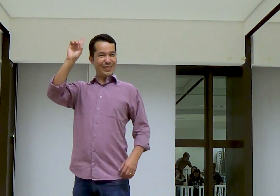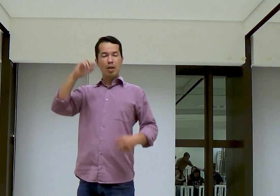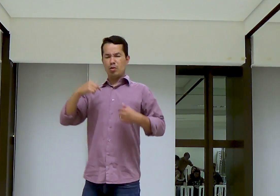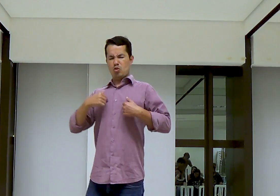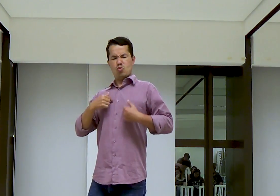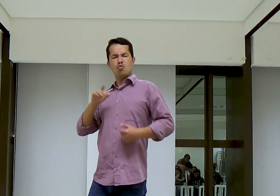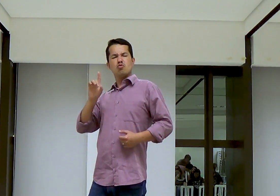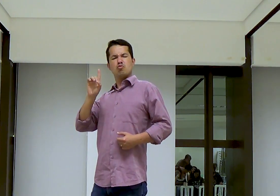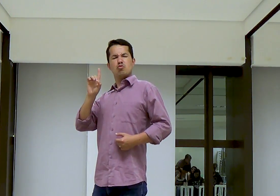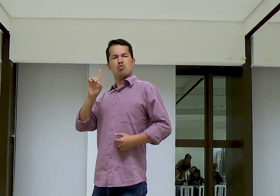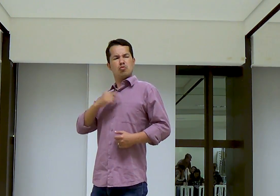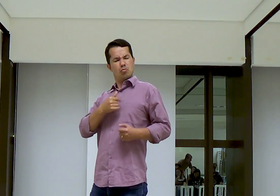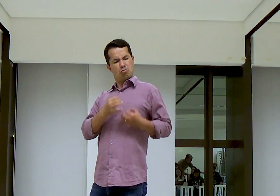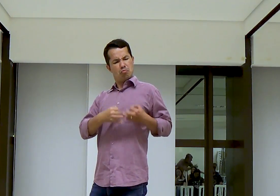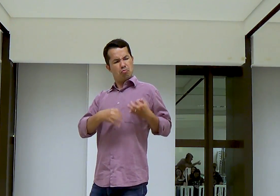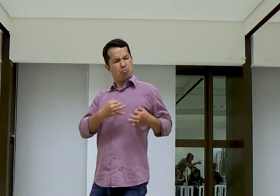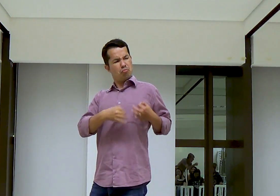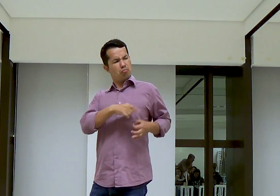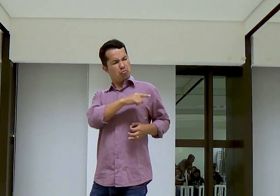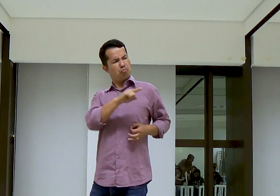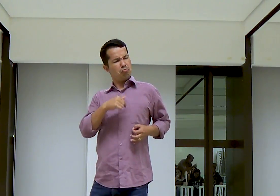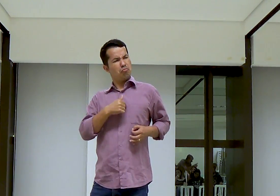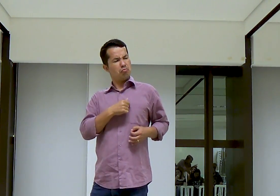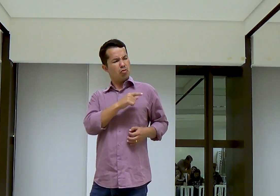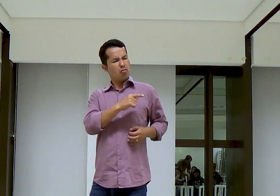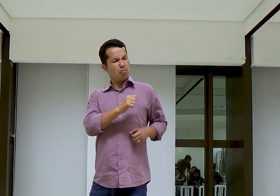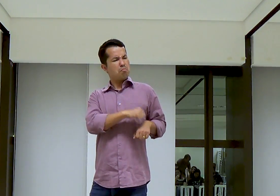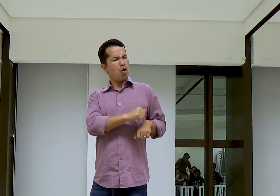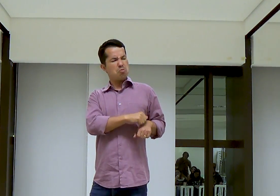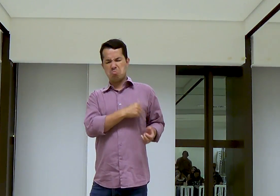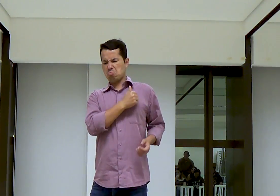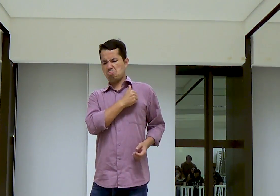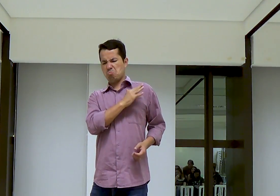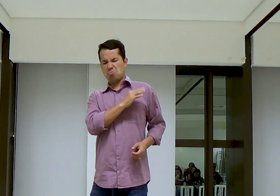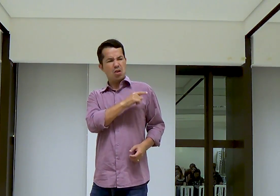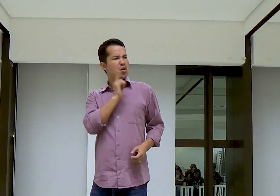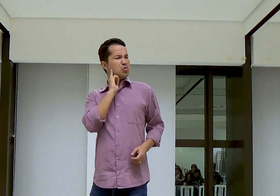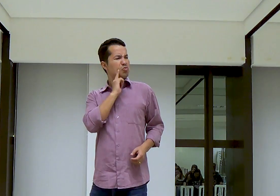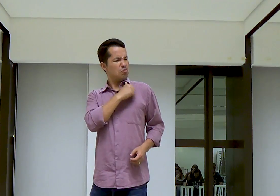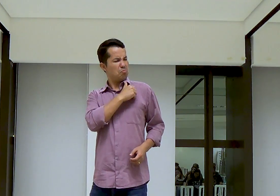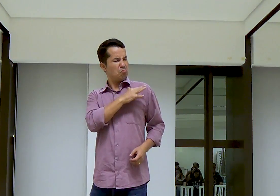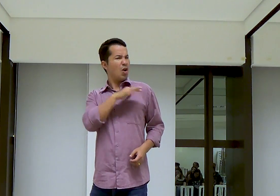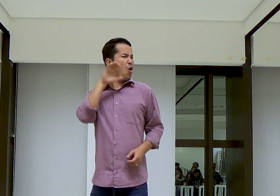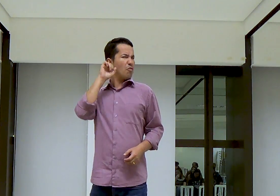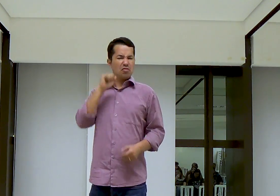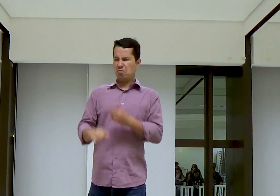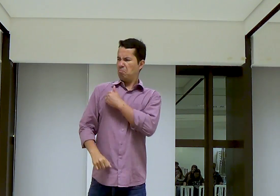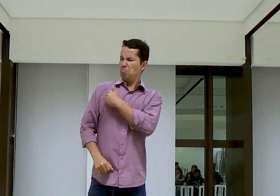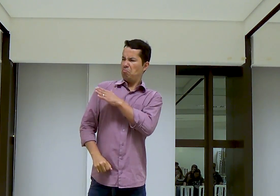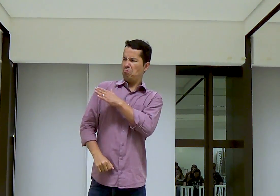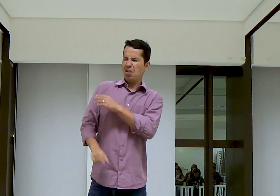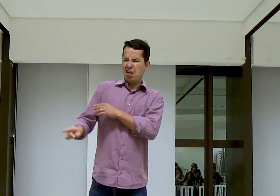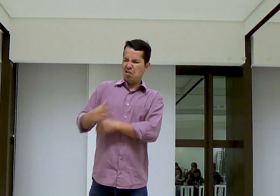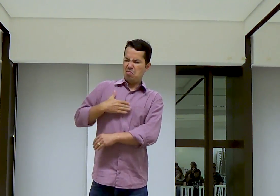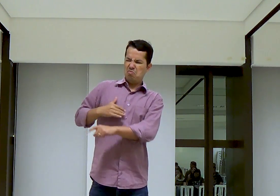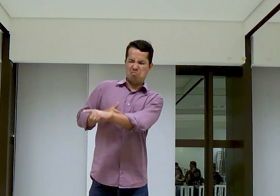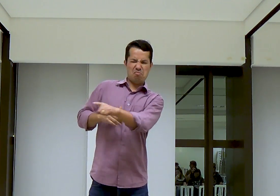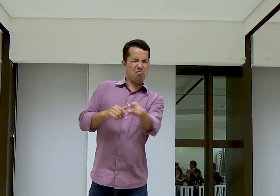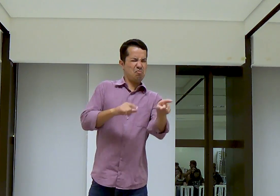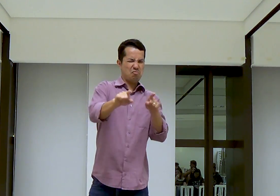Porque às vezes a gente vive assim, sabe? Eu sou servo do Senhor, mas eu gosto daquele nem daquele,